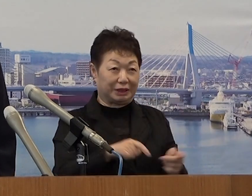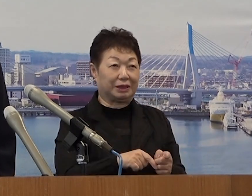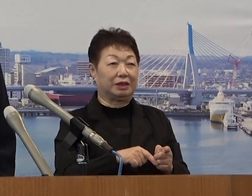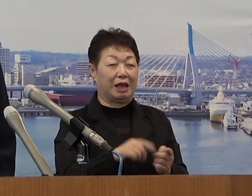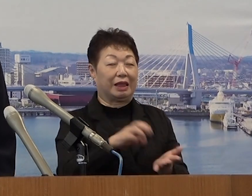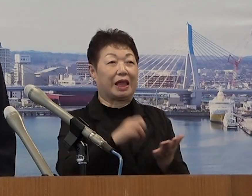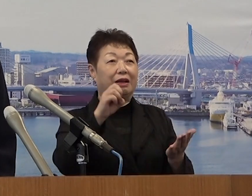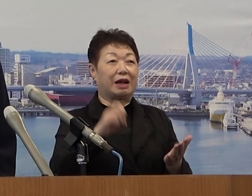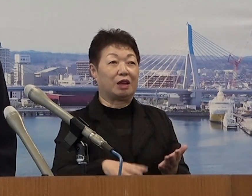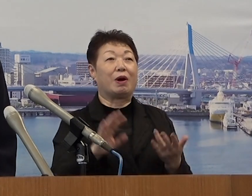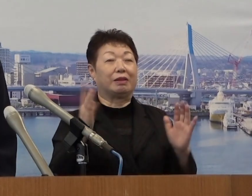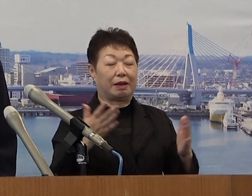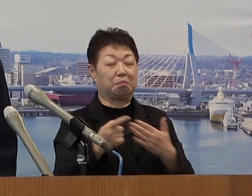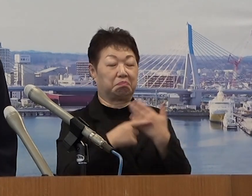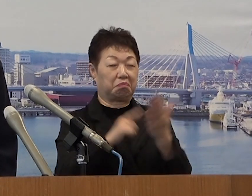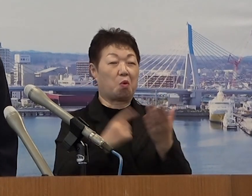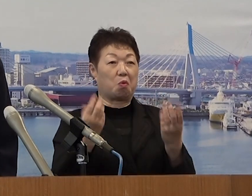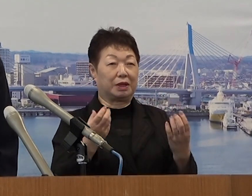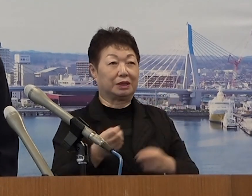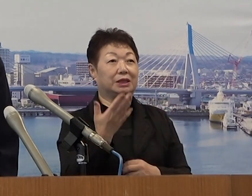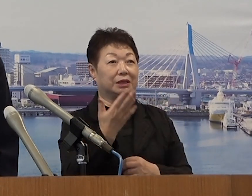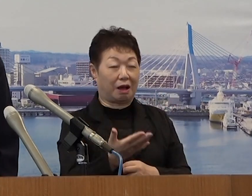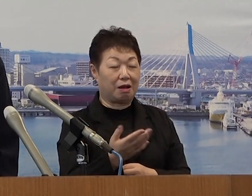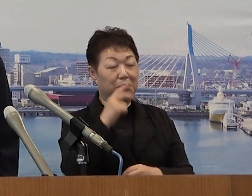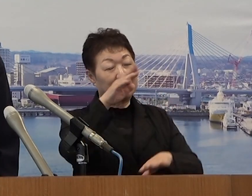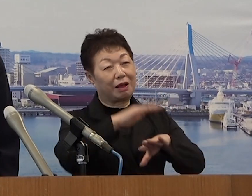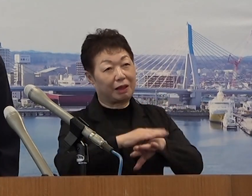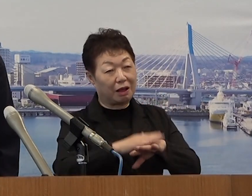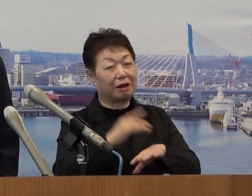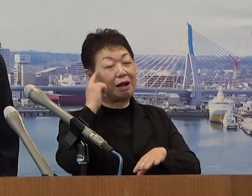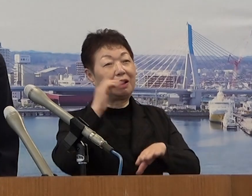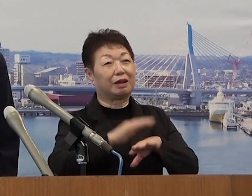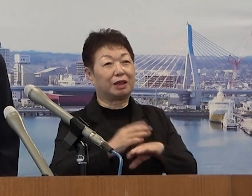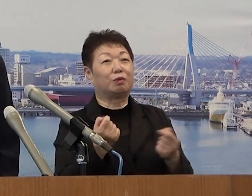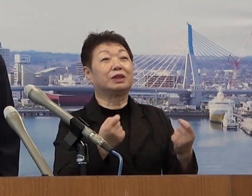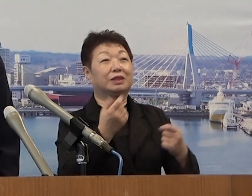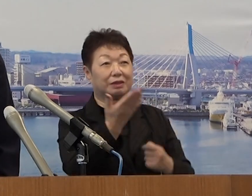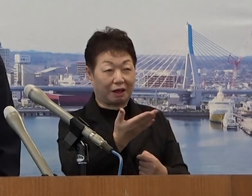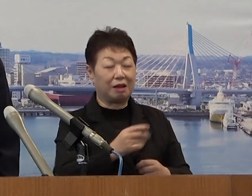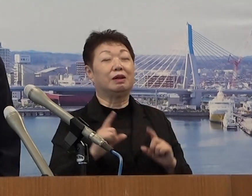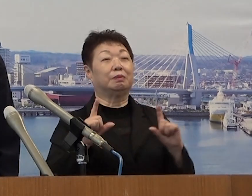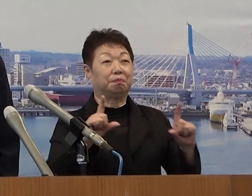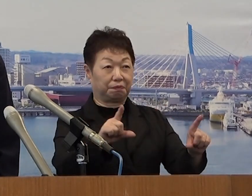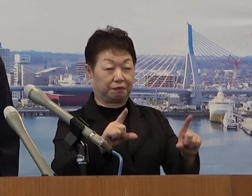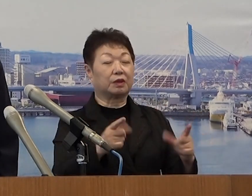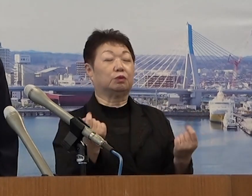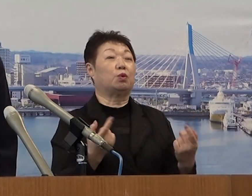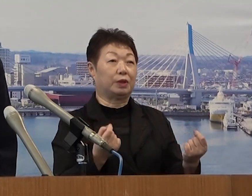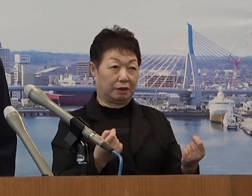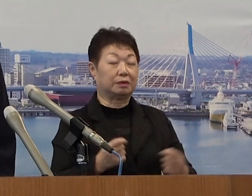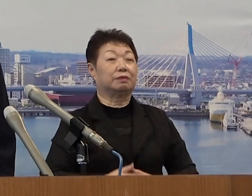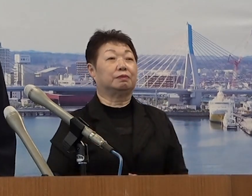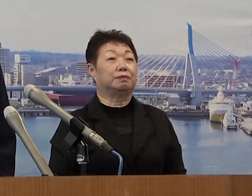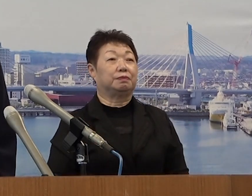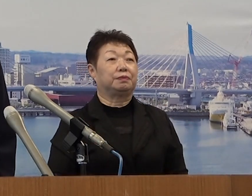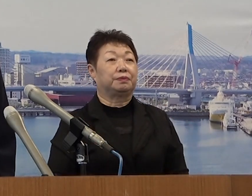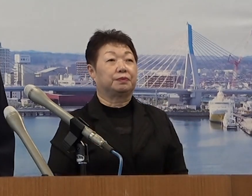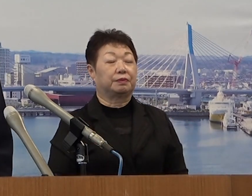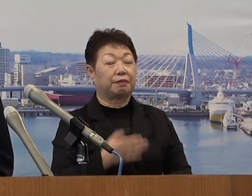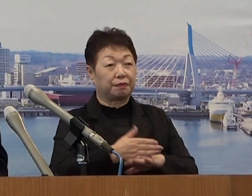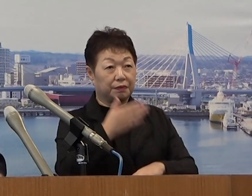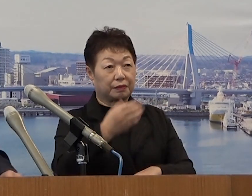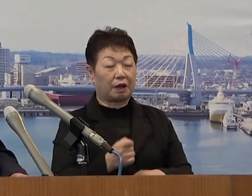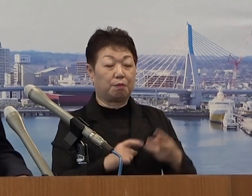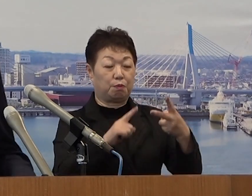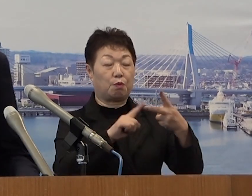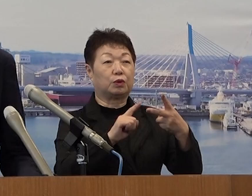意向は変わらないっていう見方でよろしいでしょうか。 はい、現時点ではそのように認識しています。 ありがとうございます